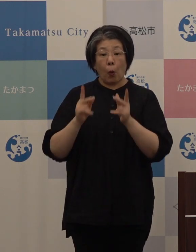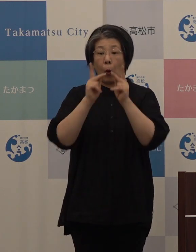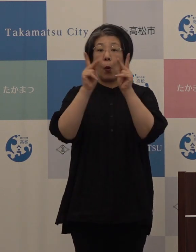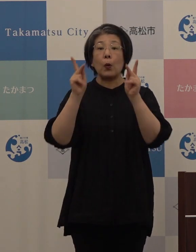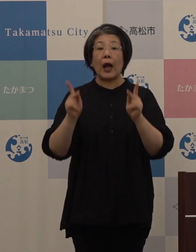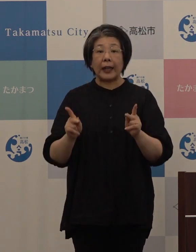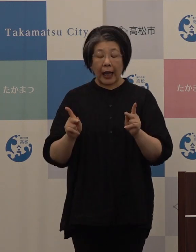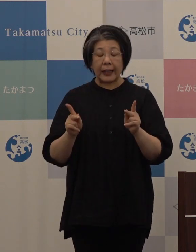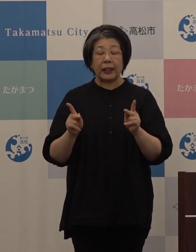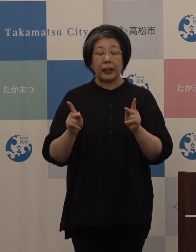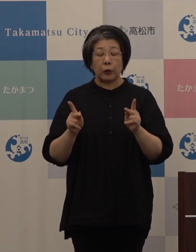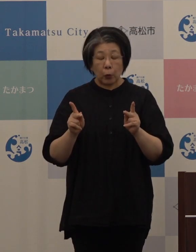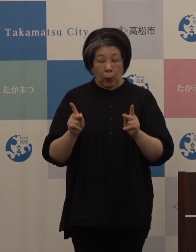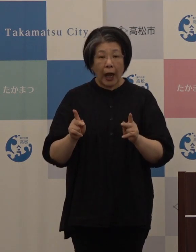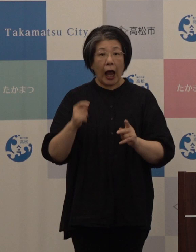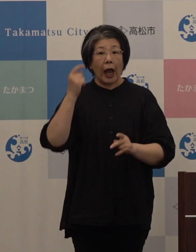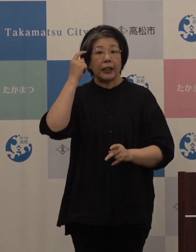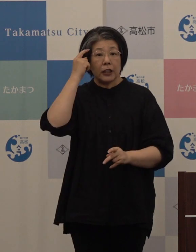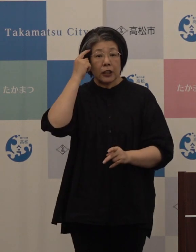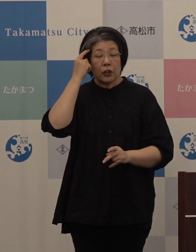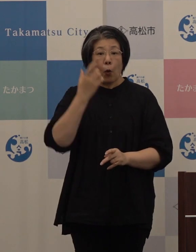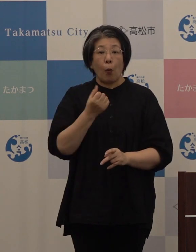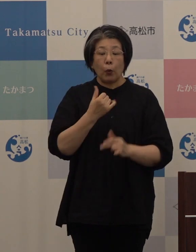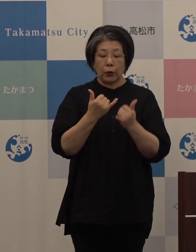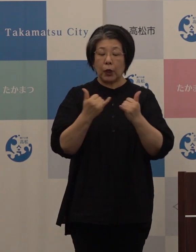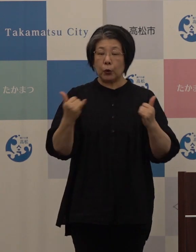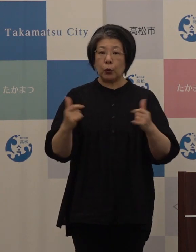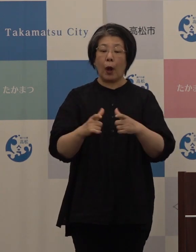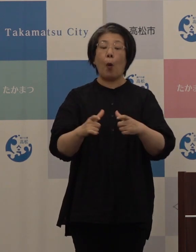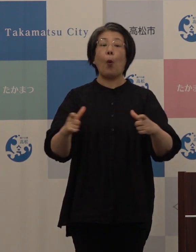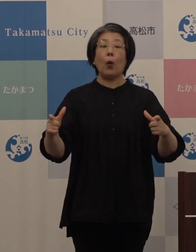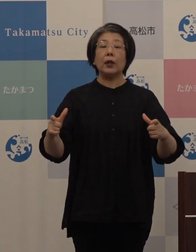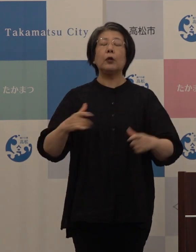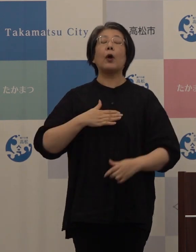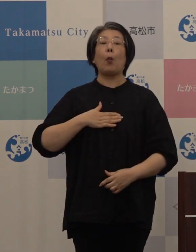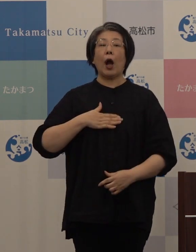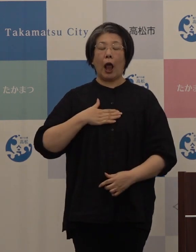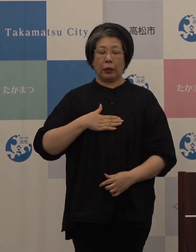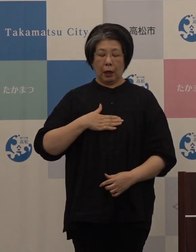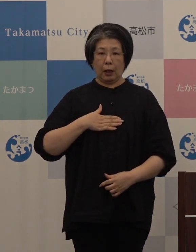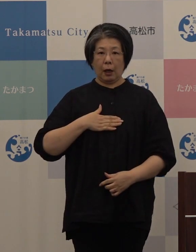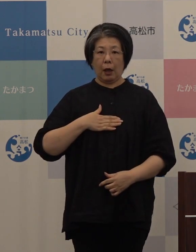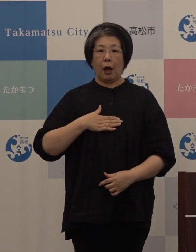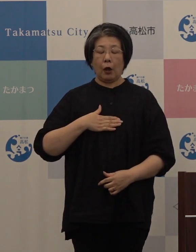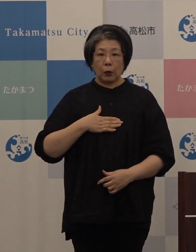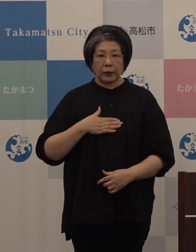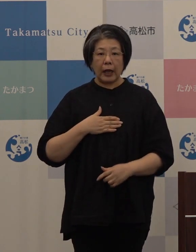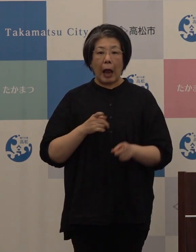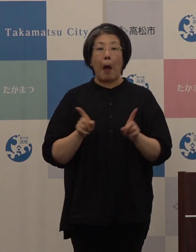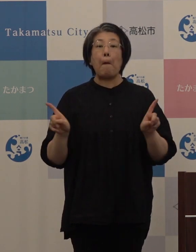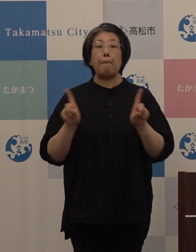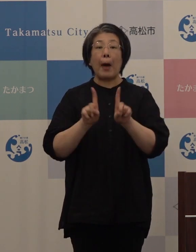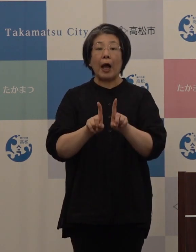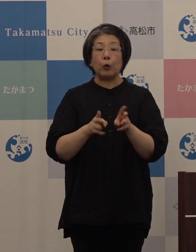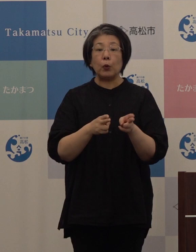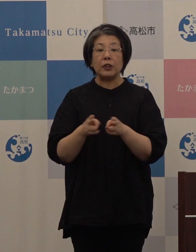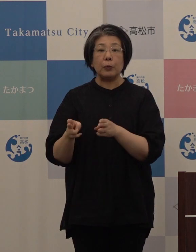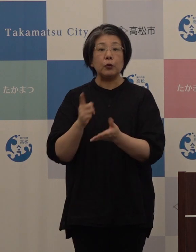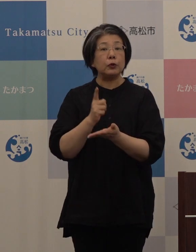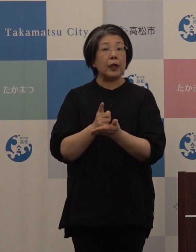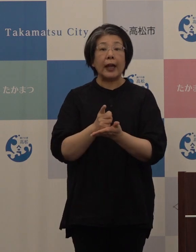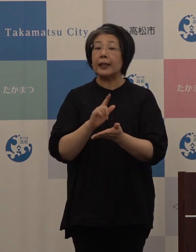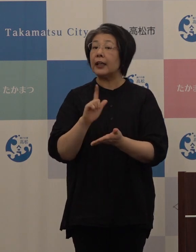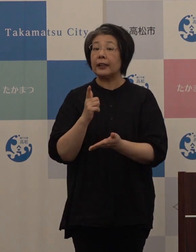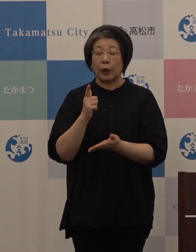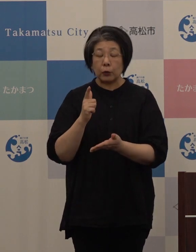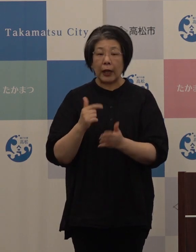ういう問題意識を持っている方が非常に多いというのは分かってきたわけでございまして、でパートナーシップだけではなくやっぱりファミリーシップというのも